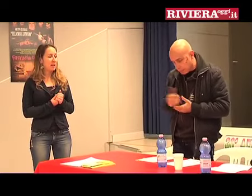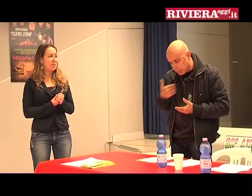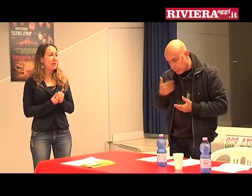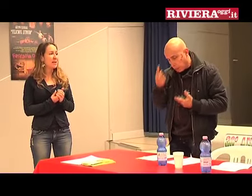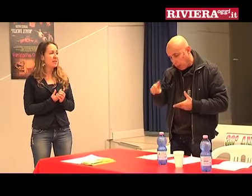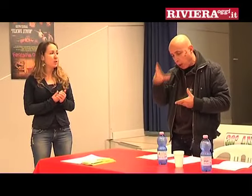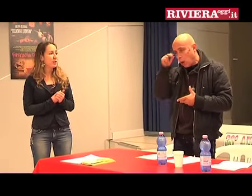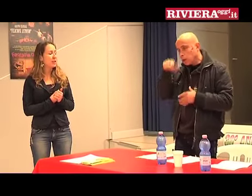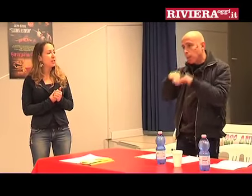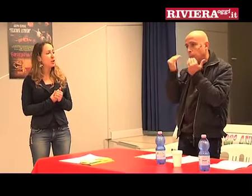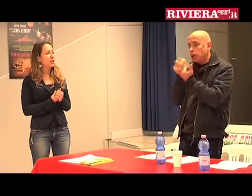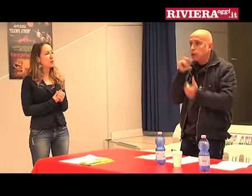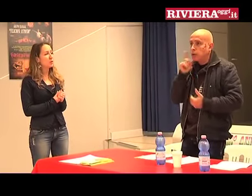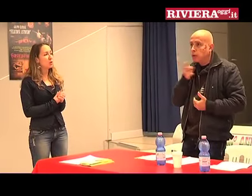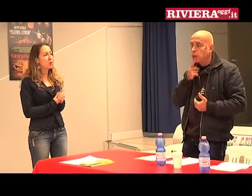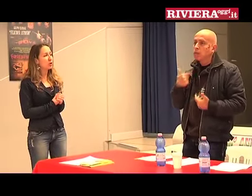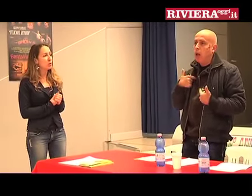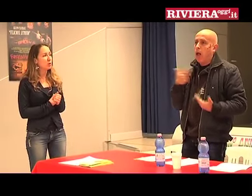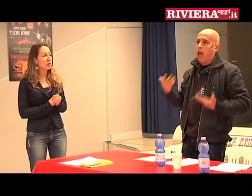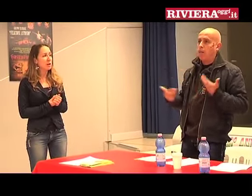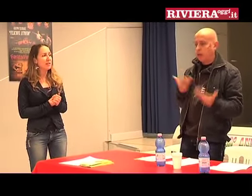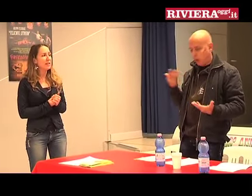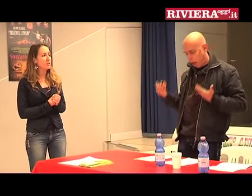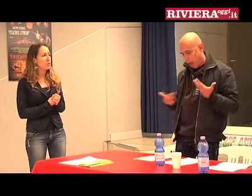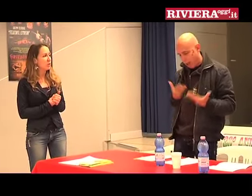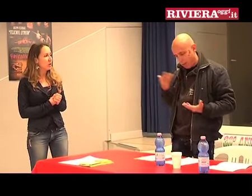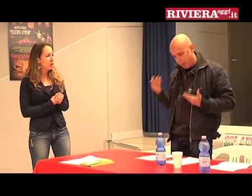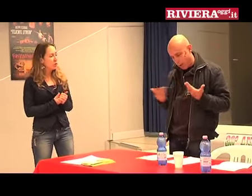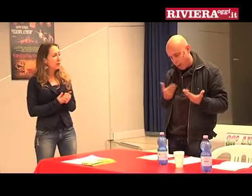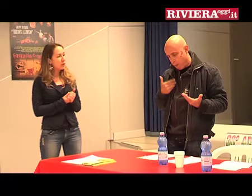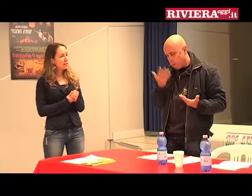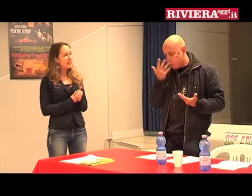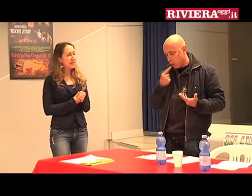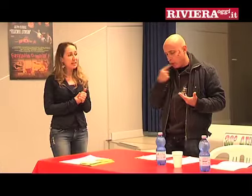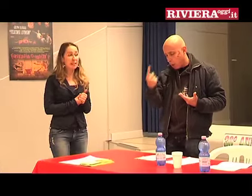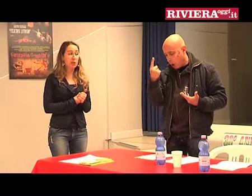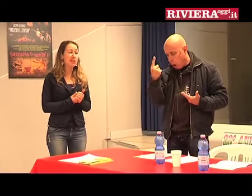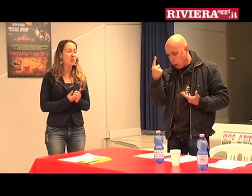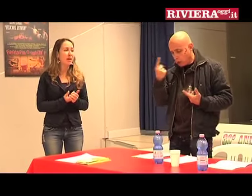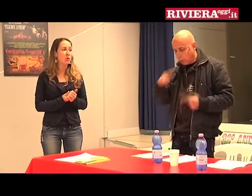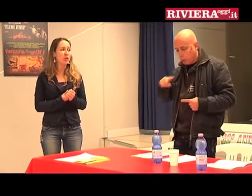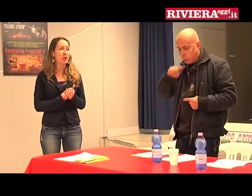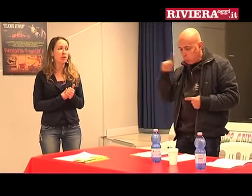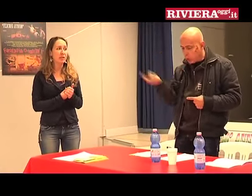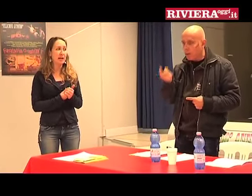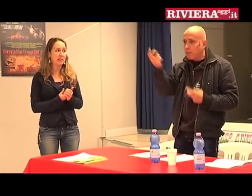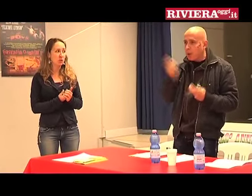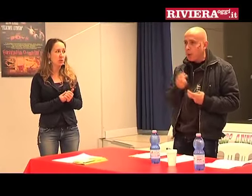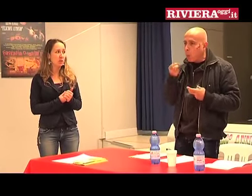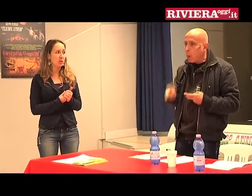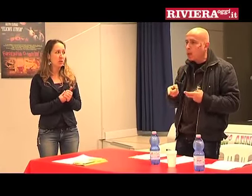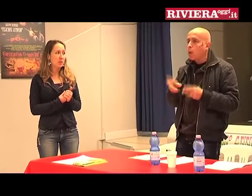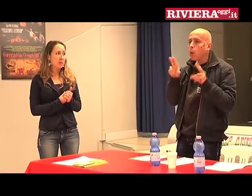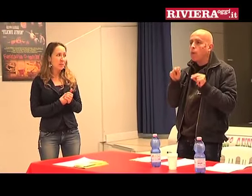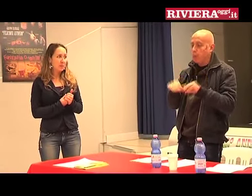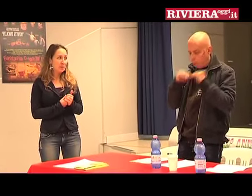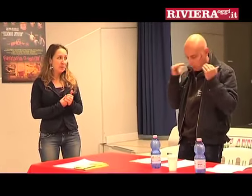La prima e la seconda edizione di questo corso ha visto numerosi iscritti e questo mi ha emozionato tanto.